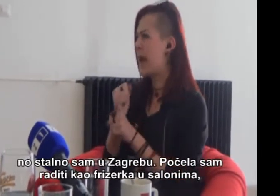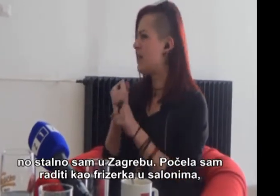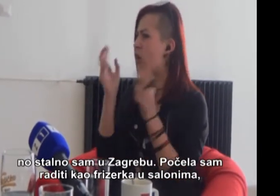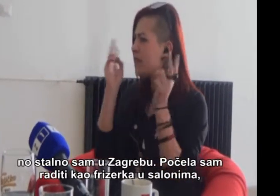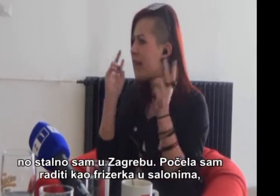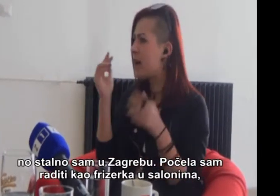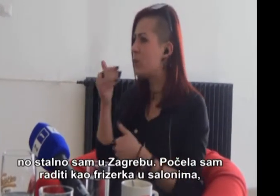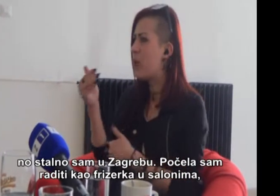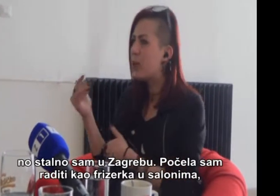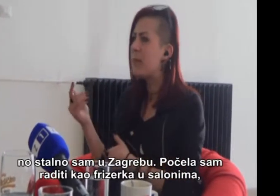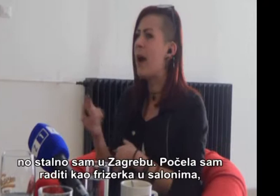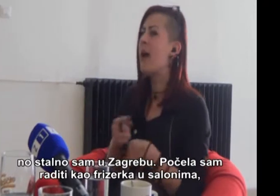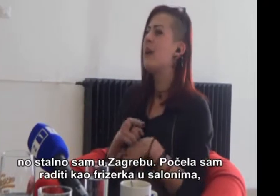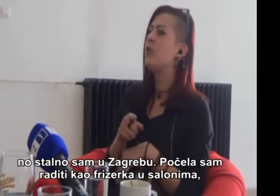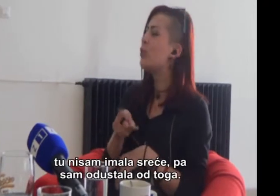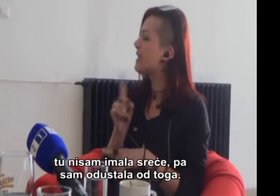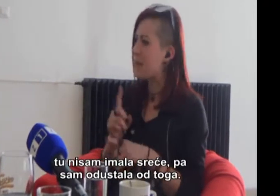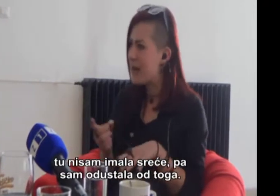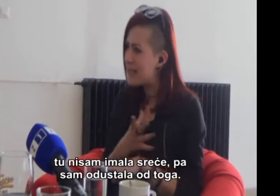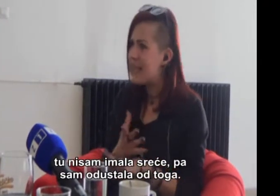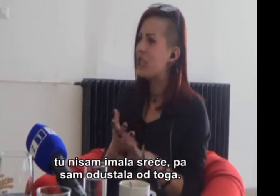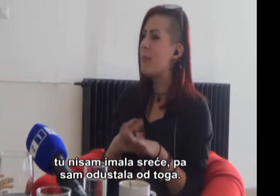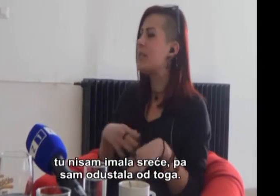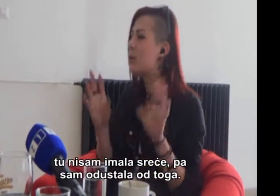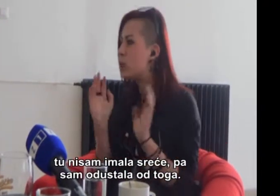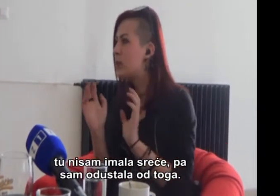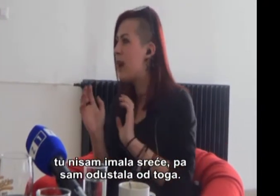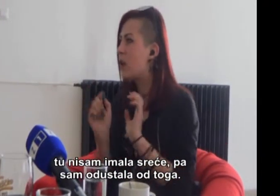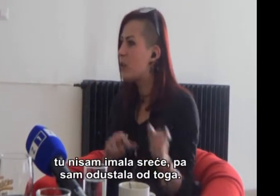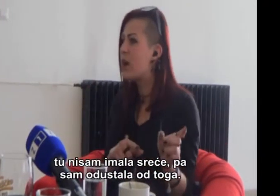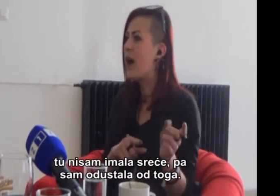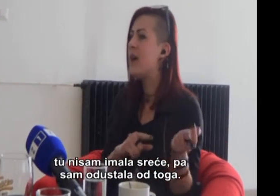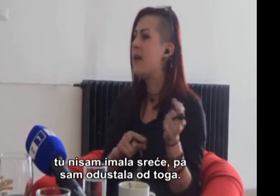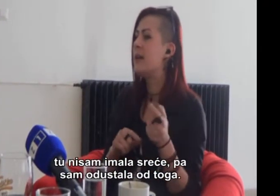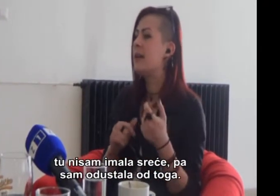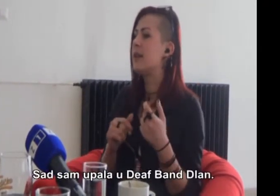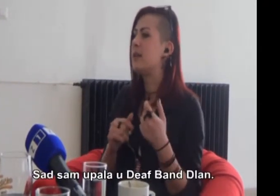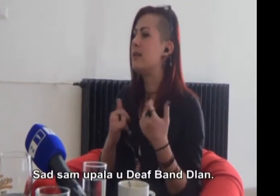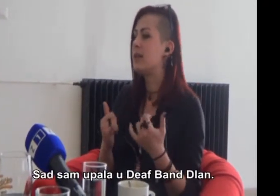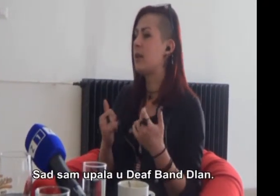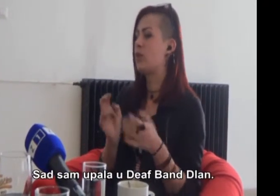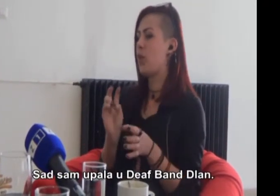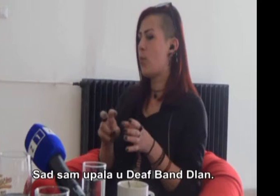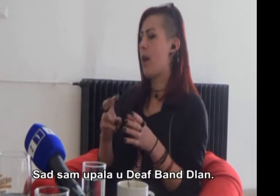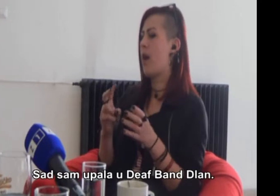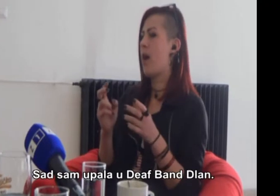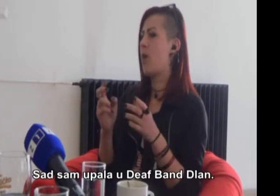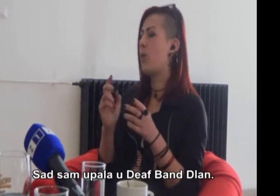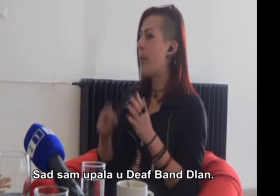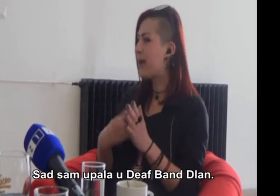radi konfidenta u talonima i prinuta mala sestra, pa sam odustala od toga. I sad sam odustala u